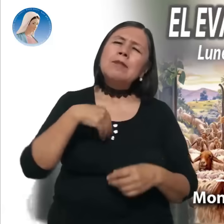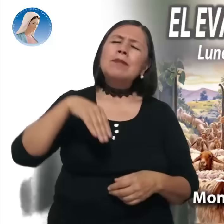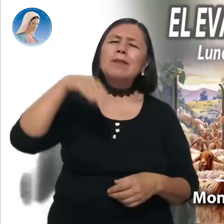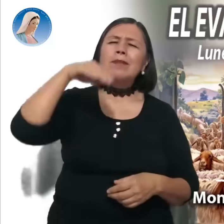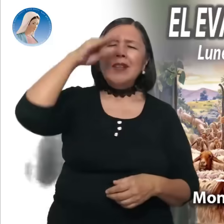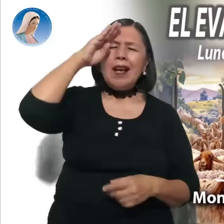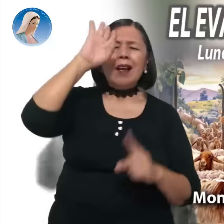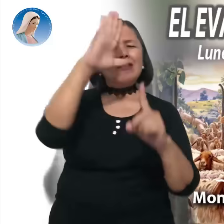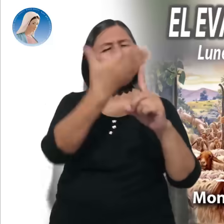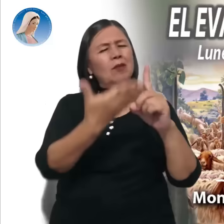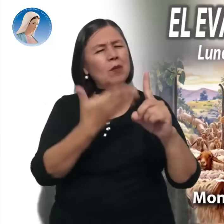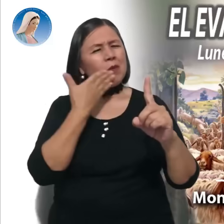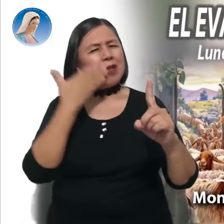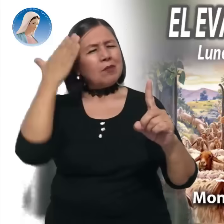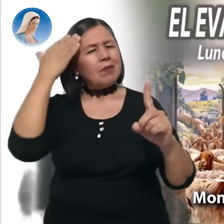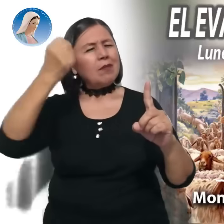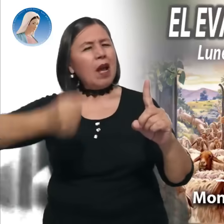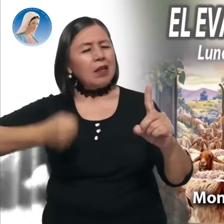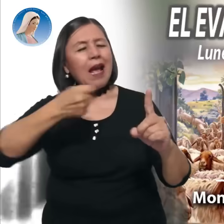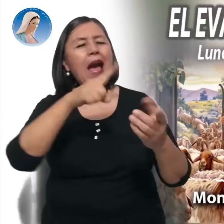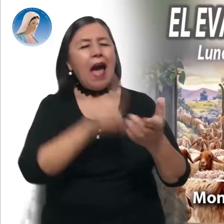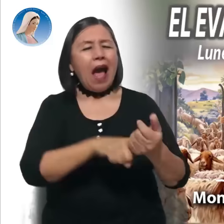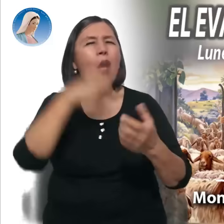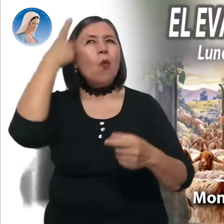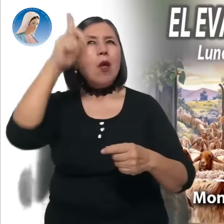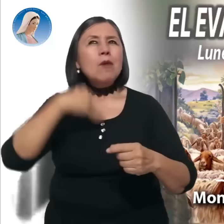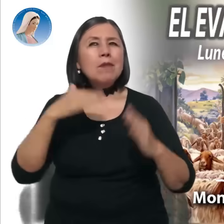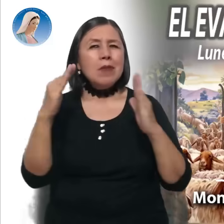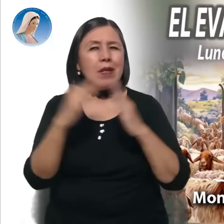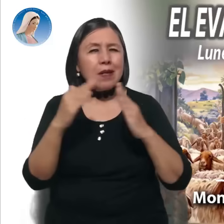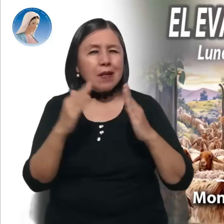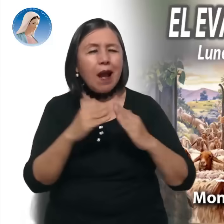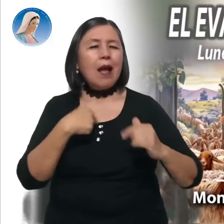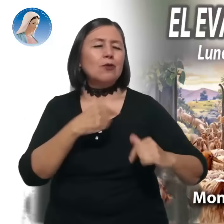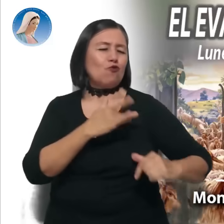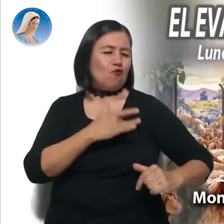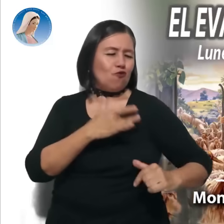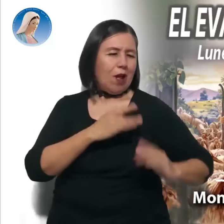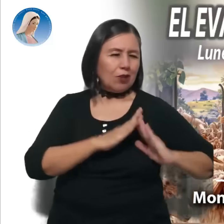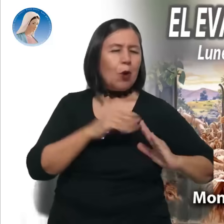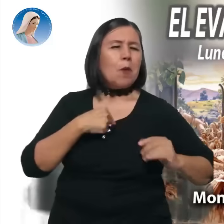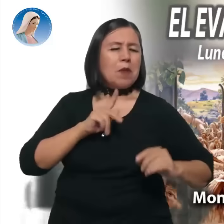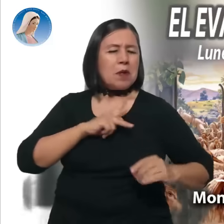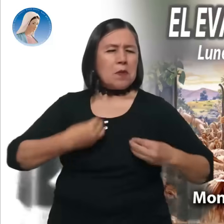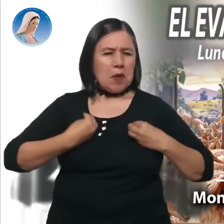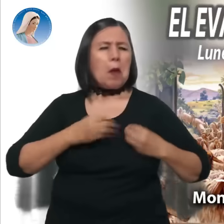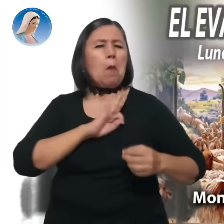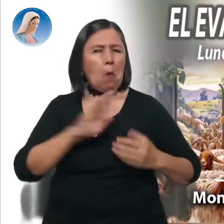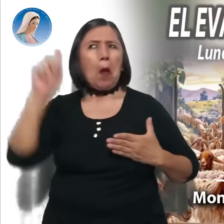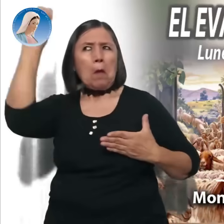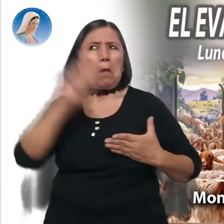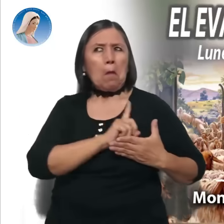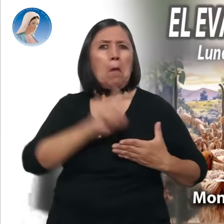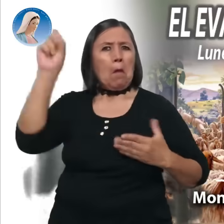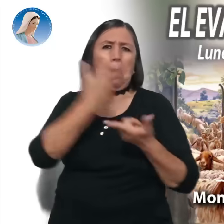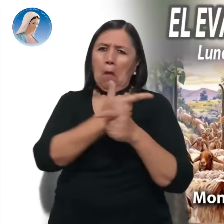como buen pastor, es dueño de mi casa, de mi corazón y de mi vida, que puede entrar cuando quiera,